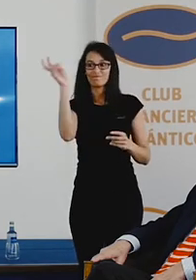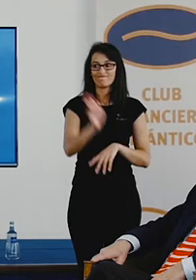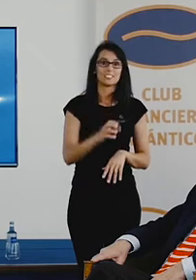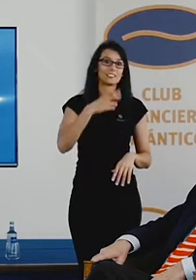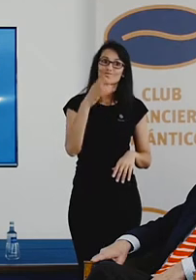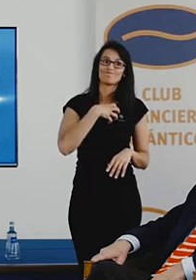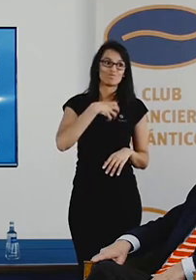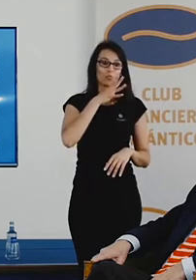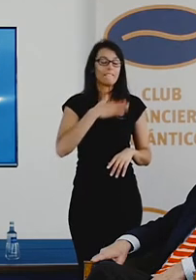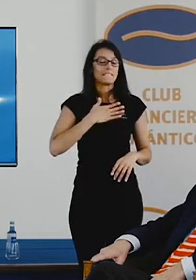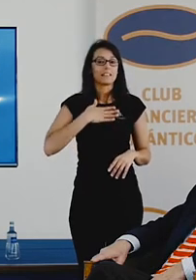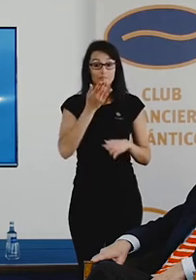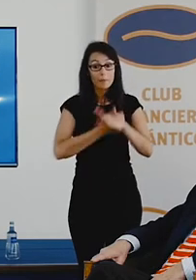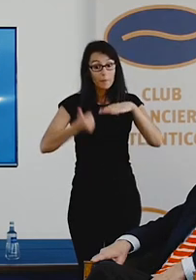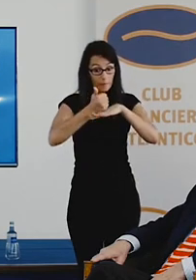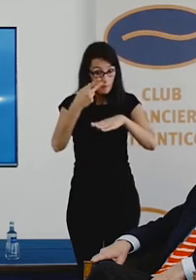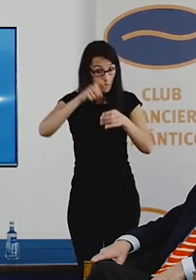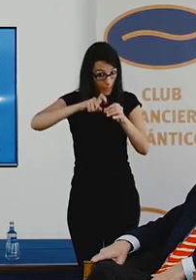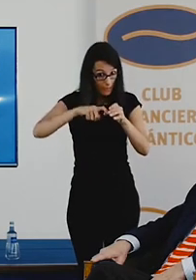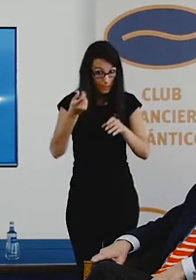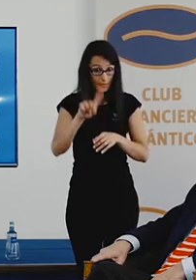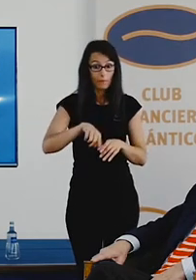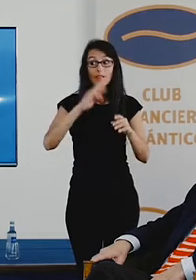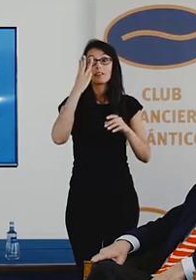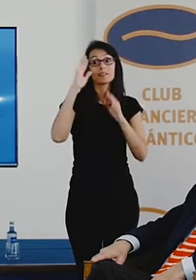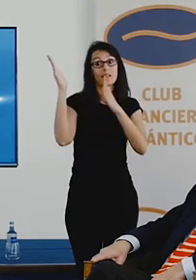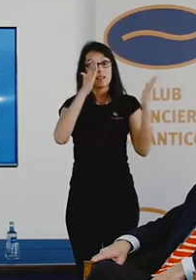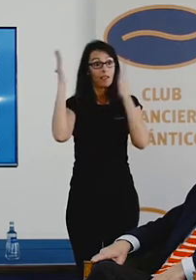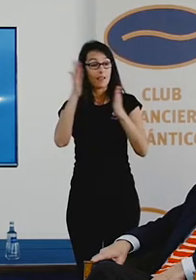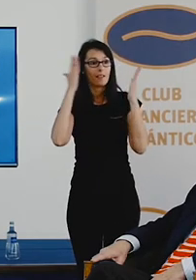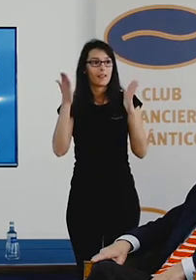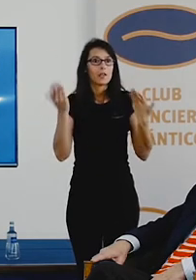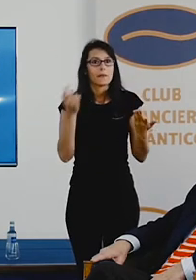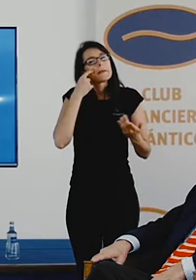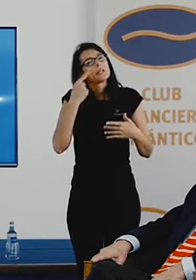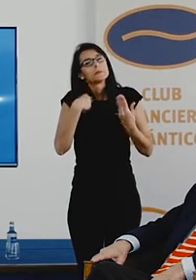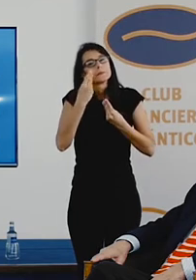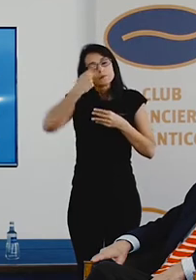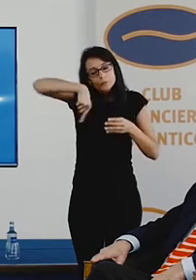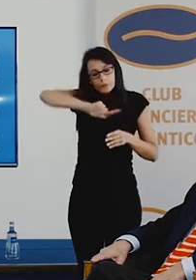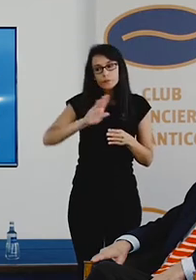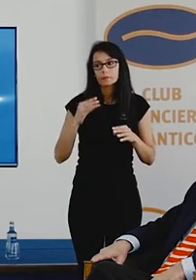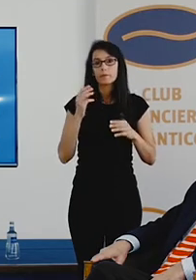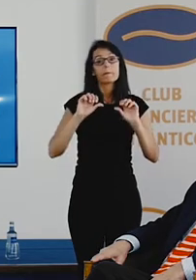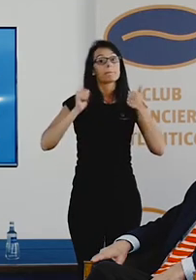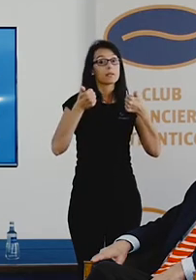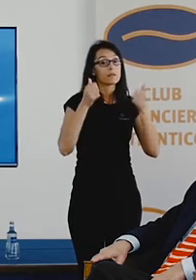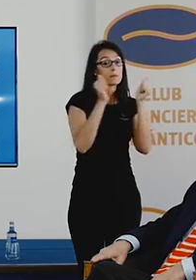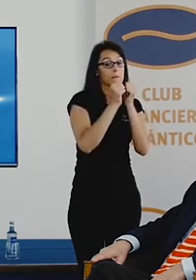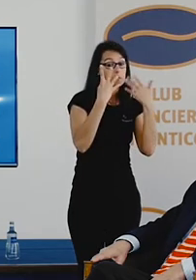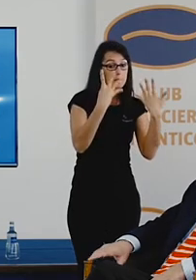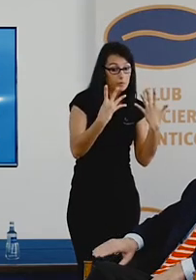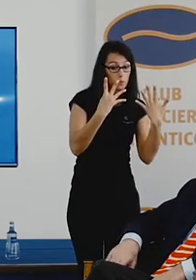mucho gusto. Es patrono nuestro también y va a hacer las tres etapas gallegas. Y nos dijo, hombre, nosotros lo hacemos, ellos empezaron el día 29, acaban el 4, lo hacen